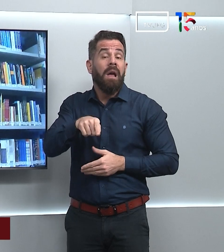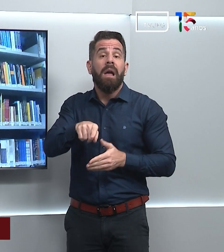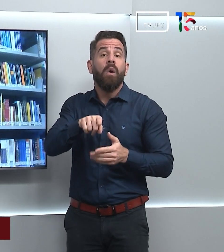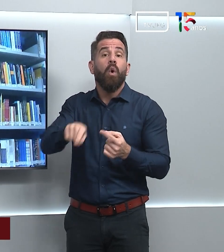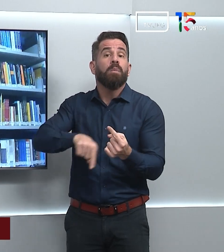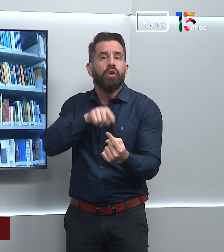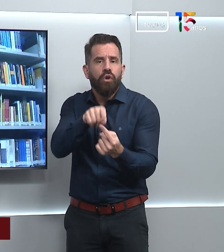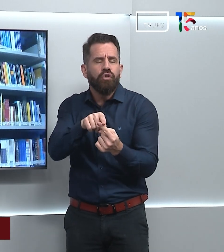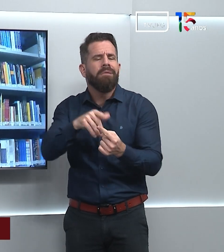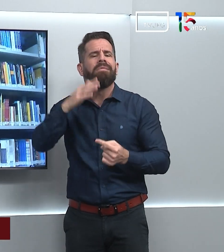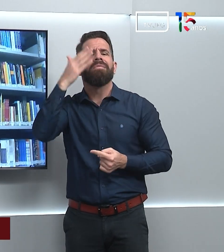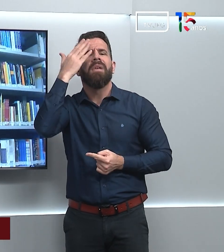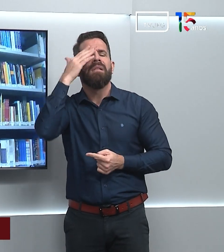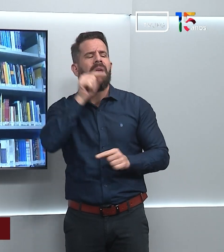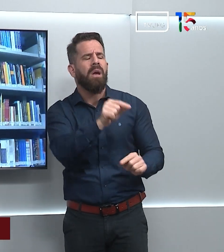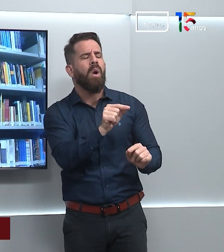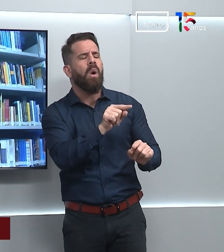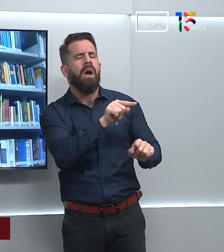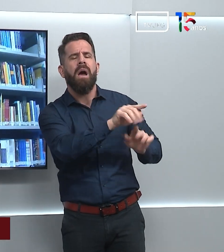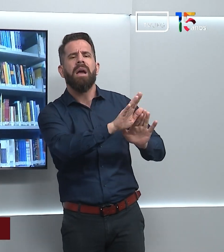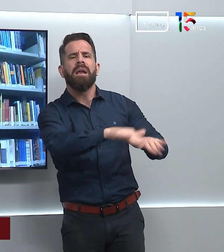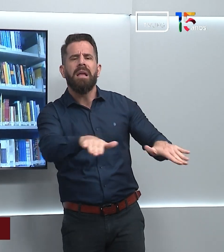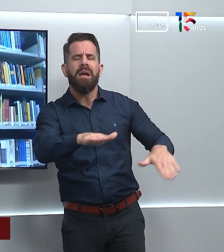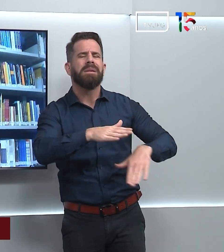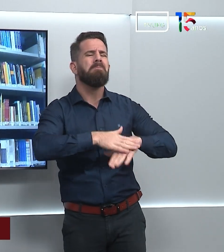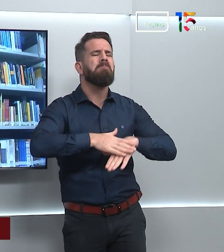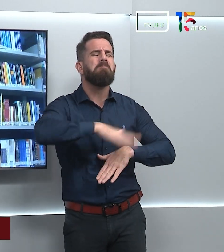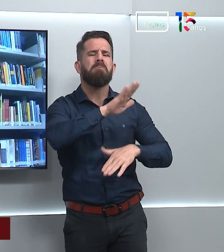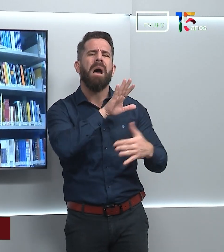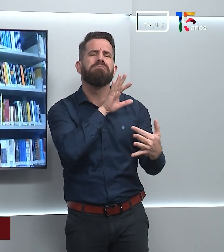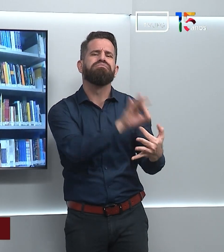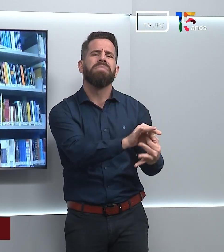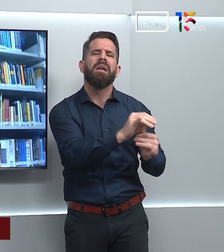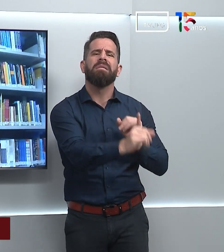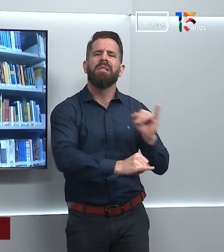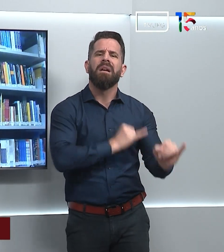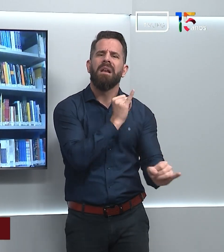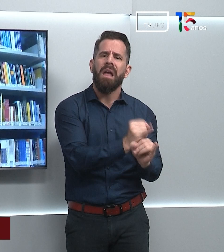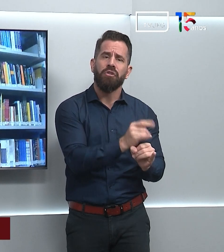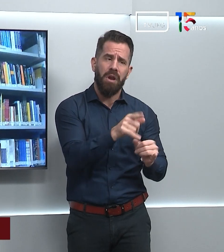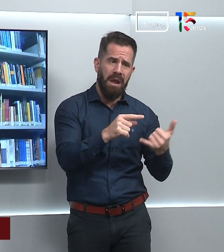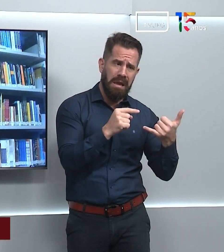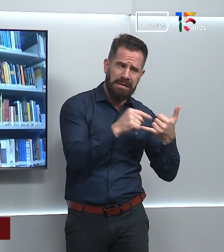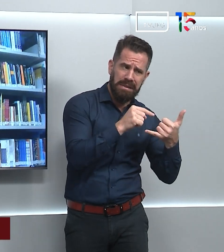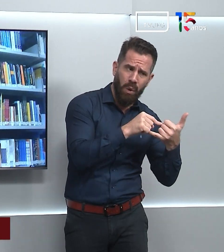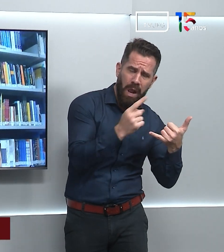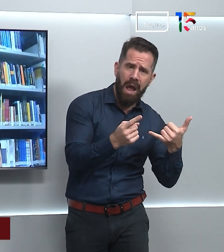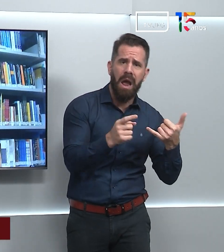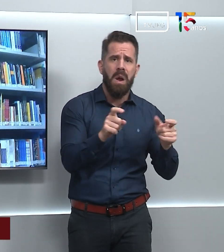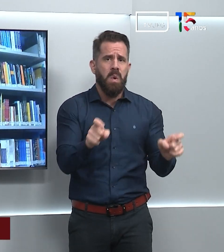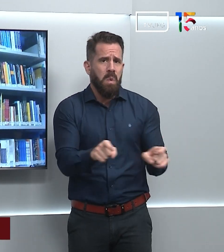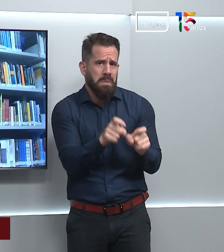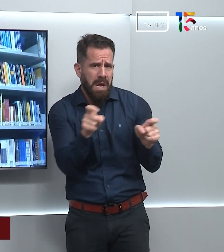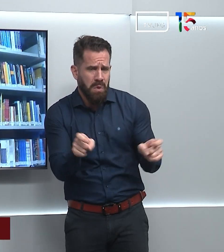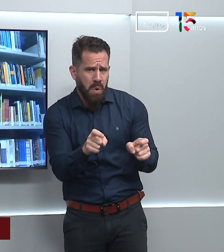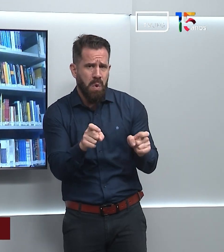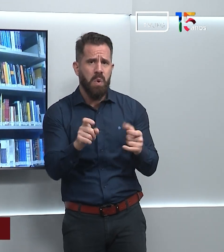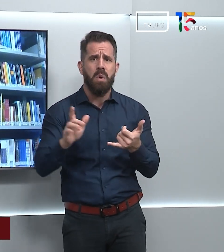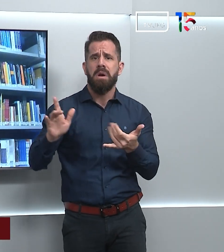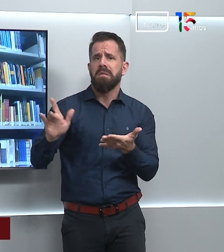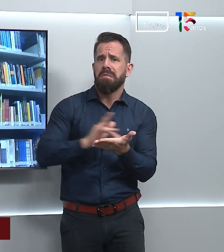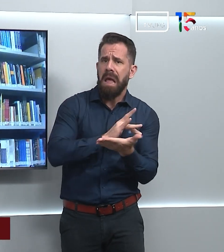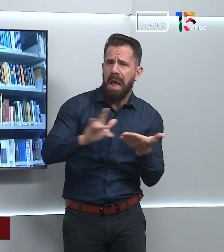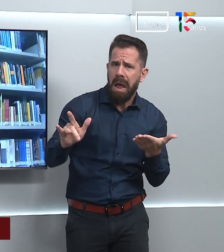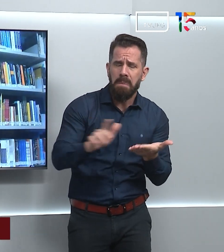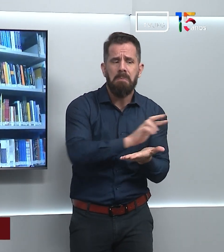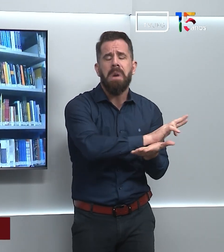quais dispositivos, em quais locais, e o que elas realizam, né, como elas lidam com riscos e com oportunidades. Então a gente investiga